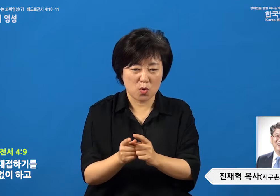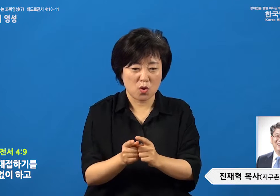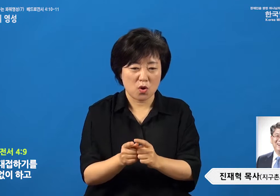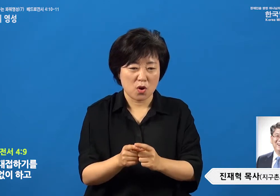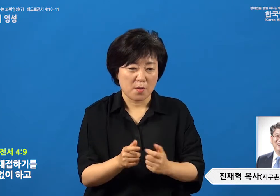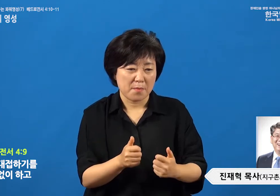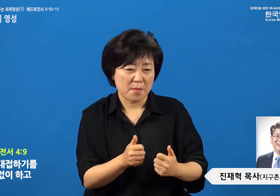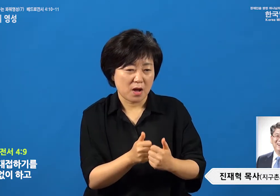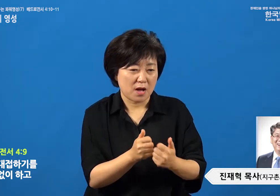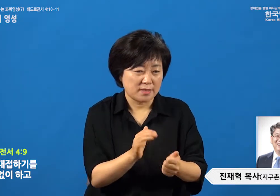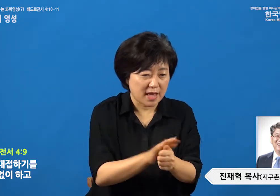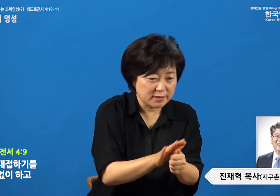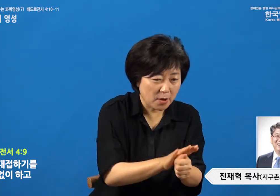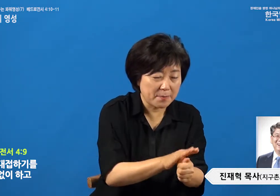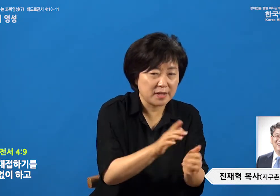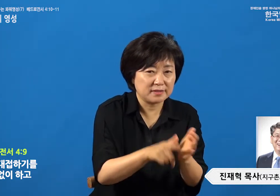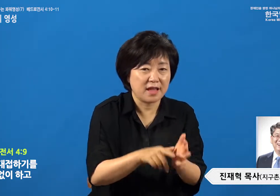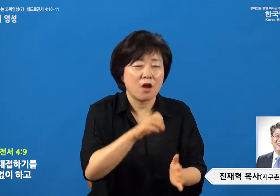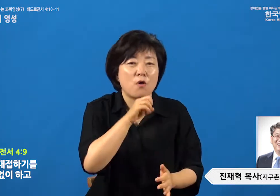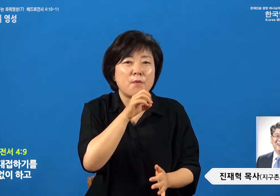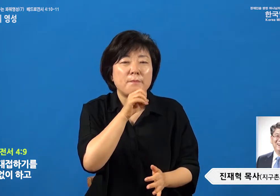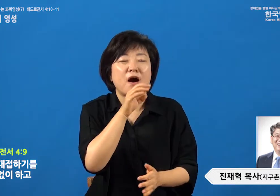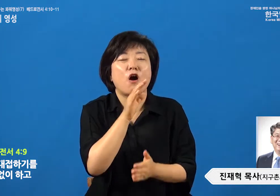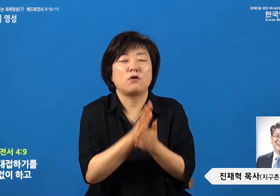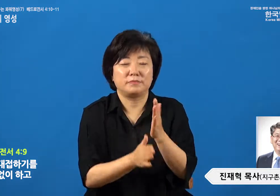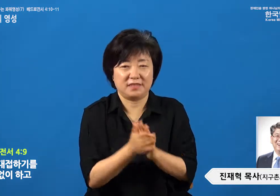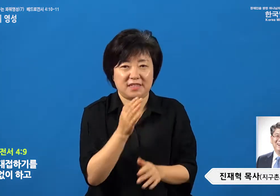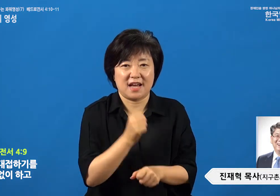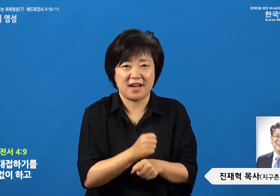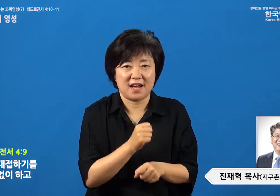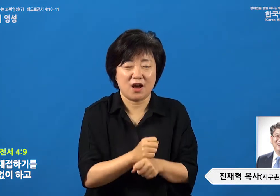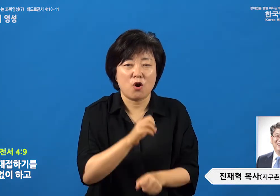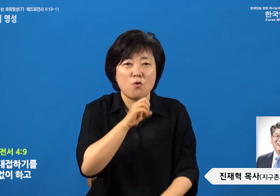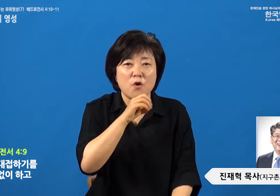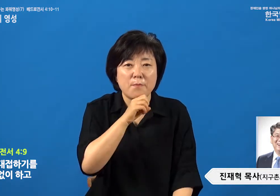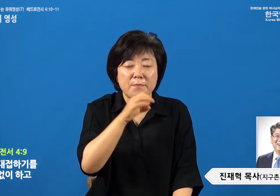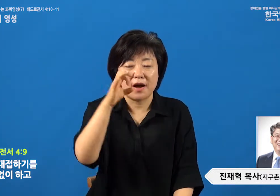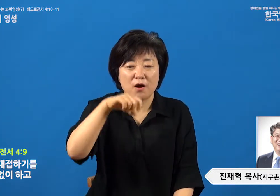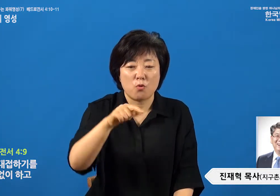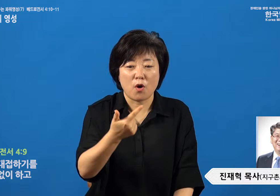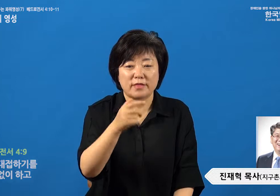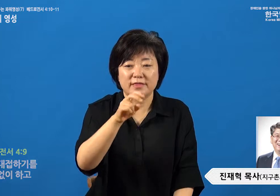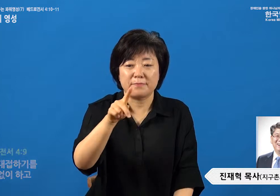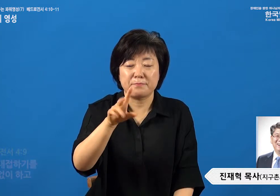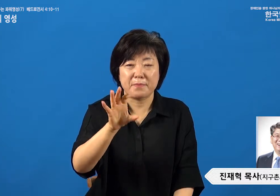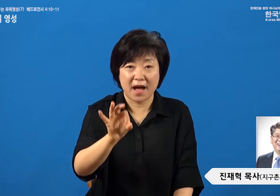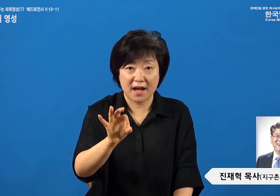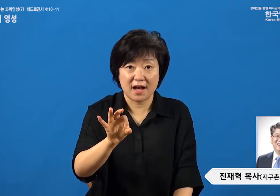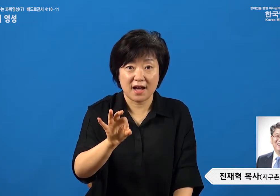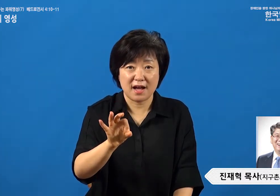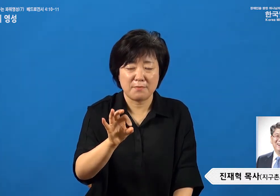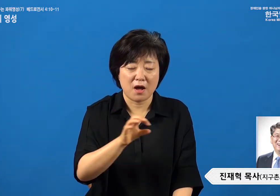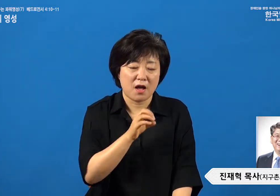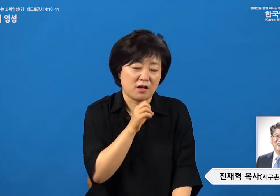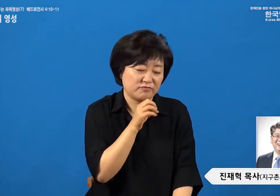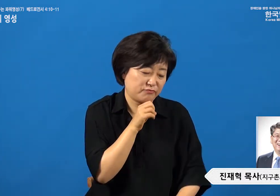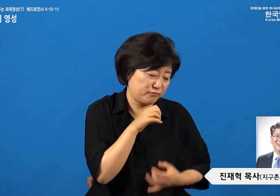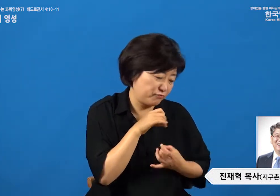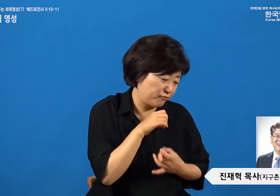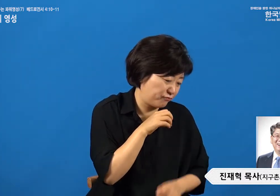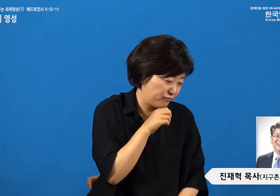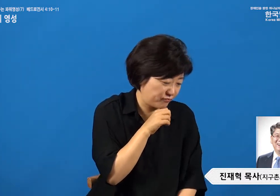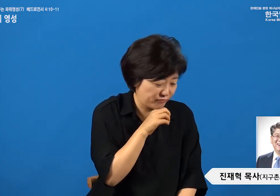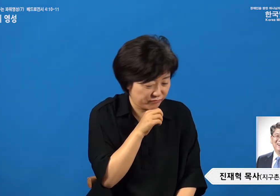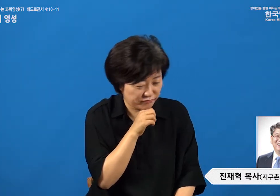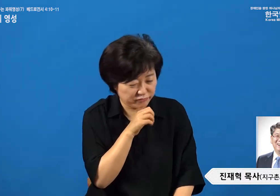대접하기를 원망 없이 하고 이렇게 말씀합니다. 이 원망이란 단어를 영어 성경 grumbling이라고 했습니다.